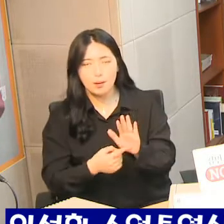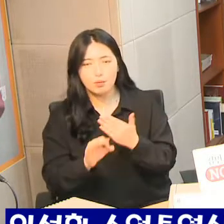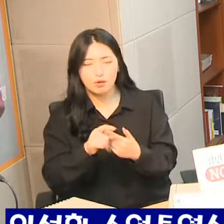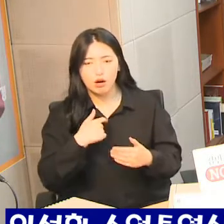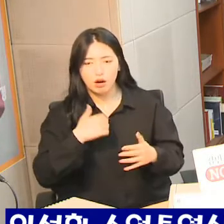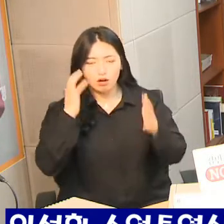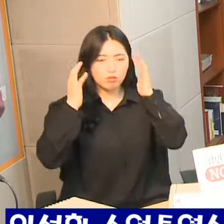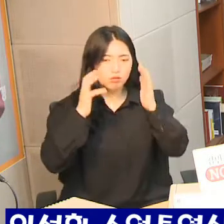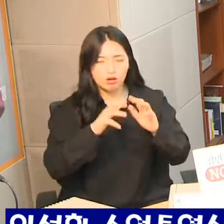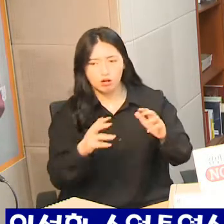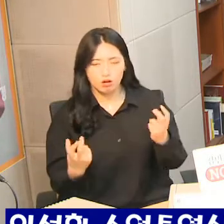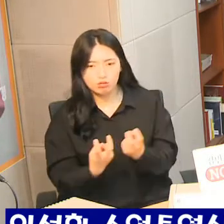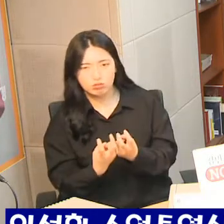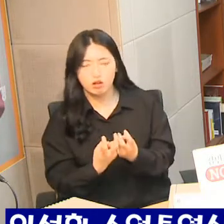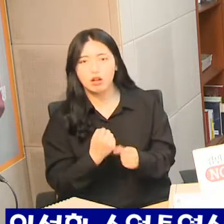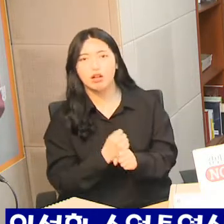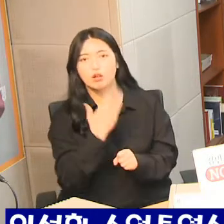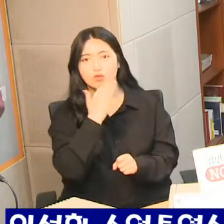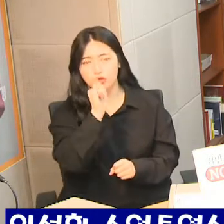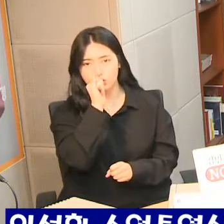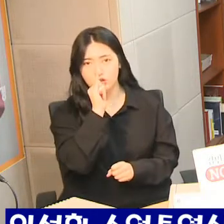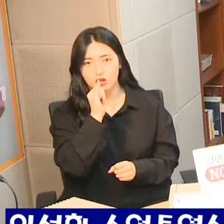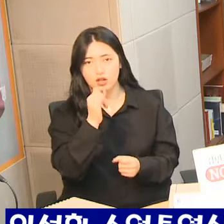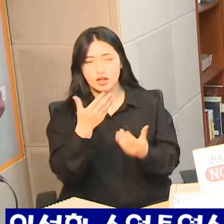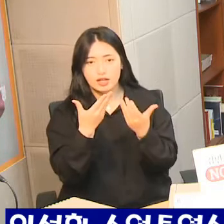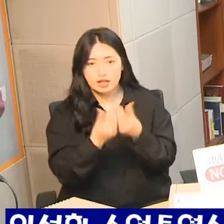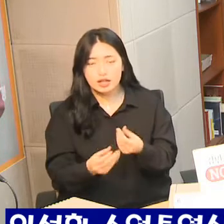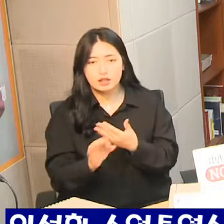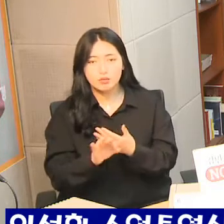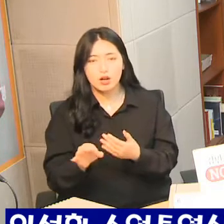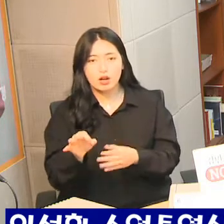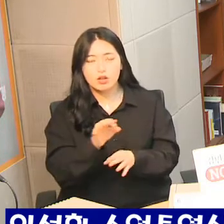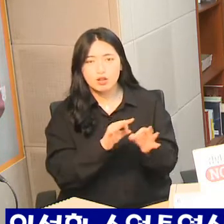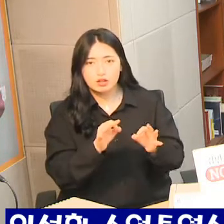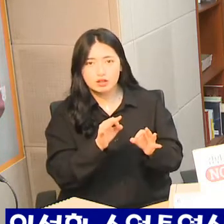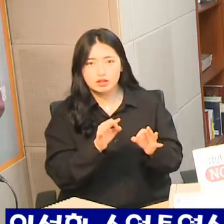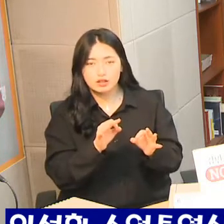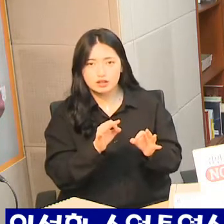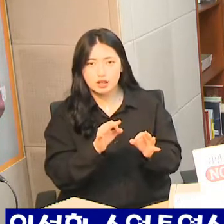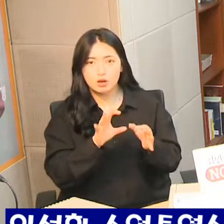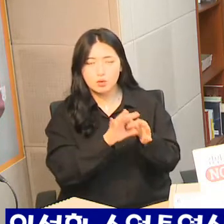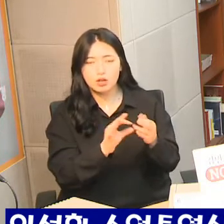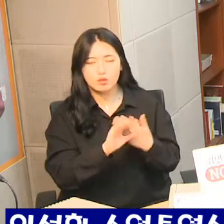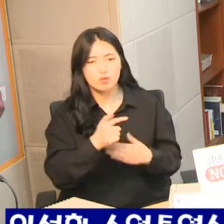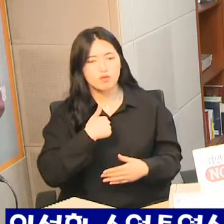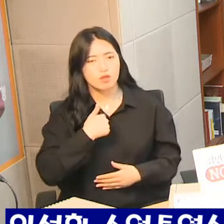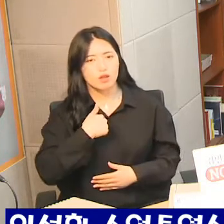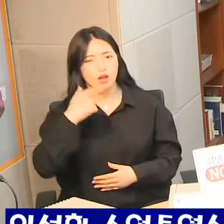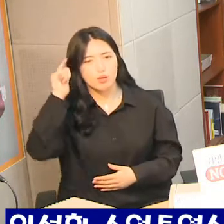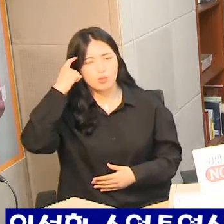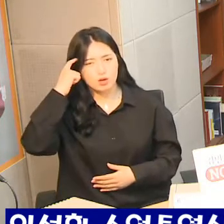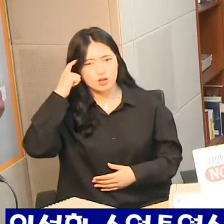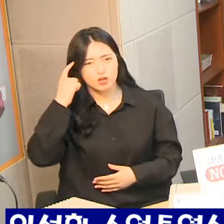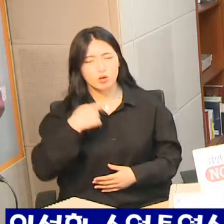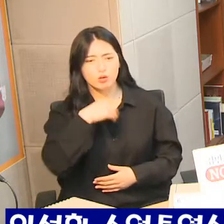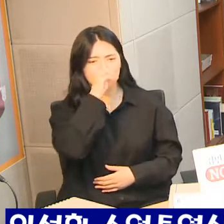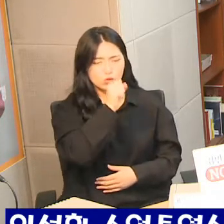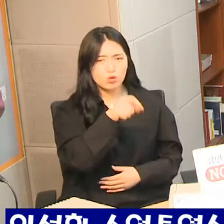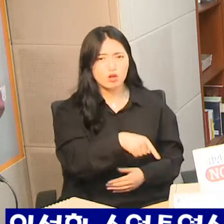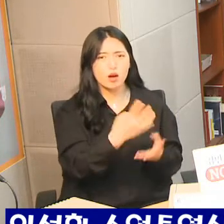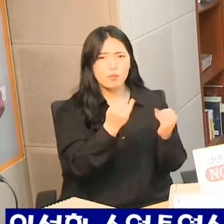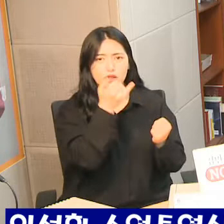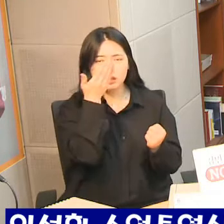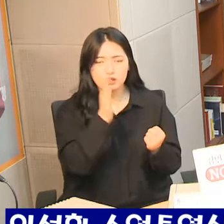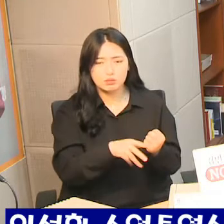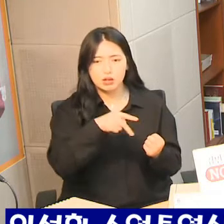돼요. 그렇죠. 자, 예를 들어 경쟁 PT를 준비를 하시는 분들을 보면 머릿속에 이제 우리 회사의 장점이 많지만